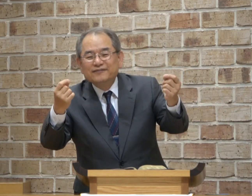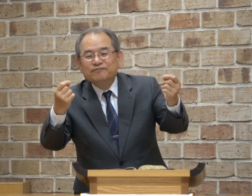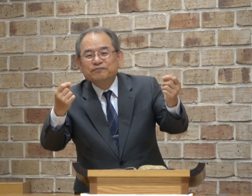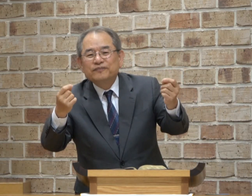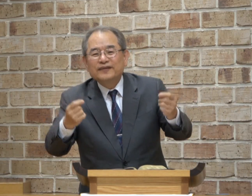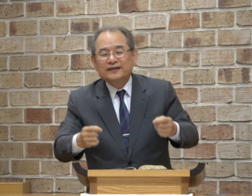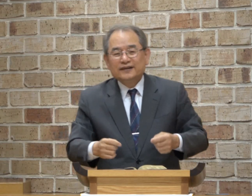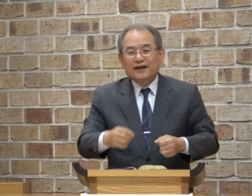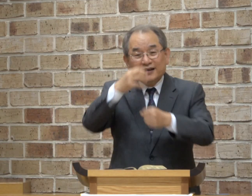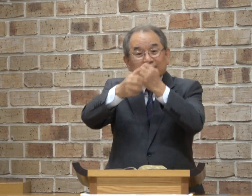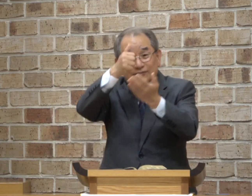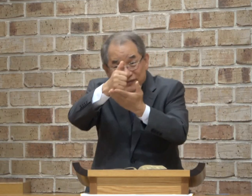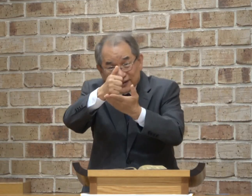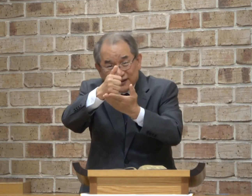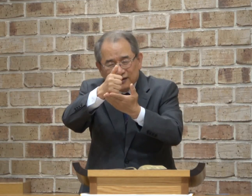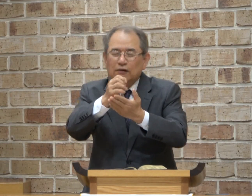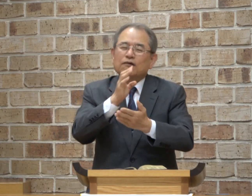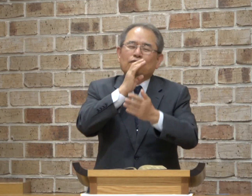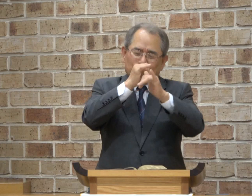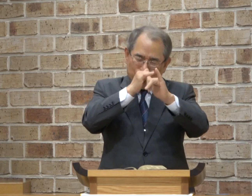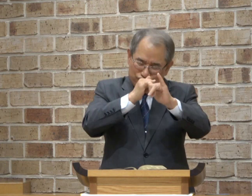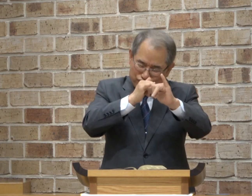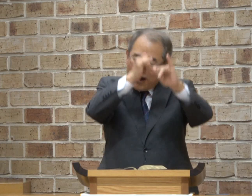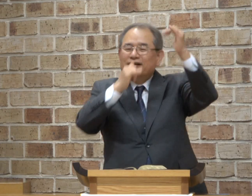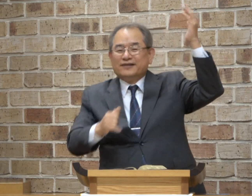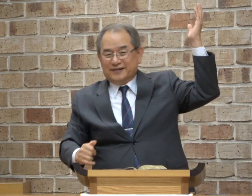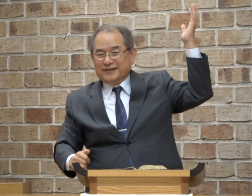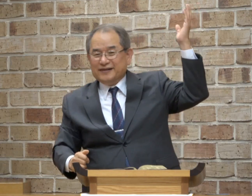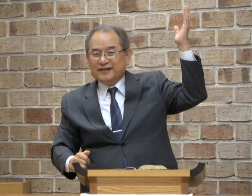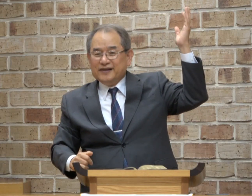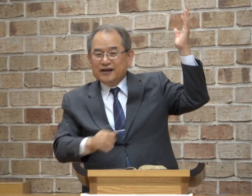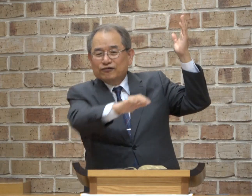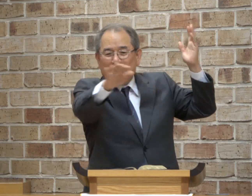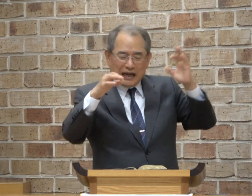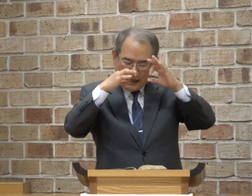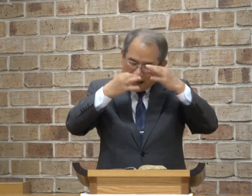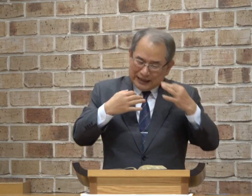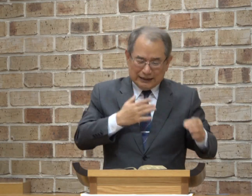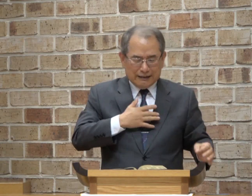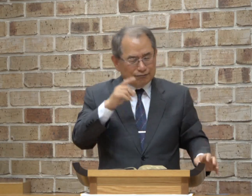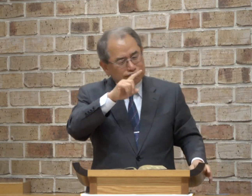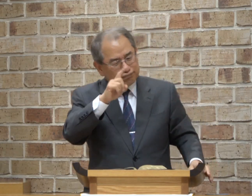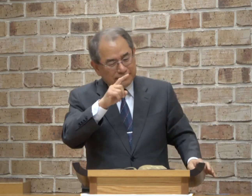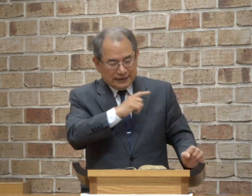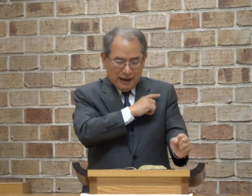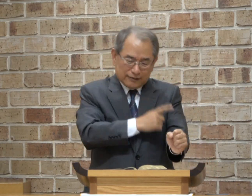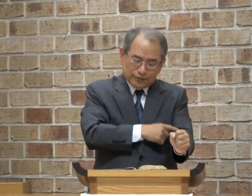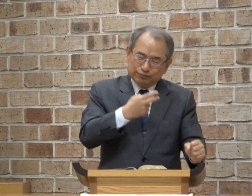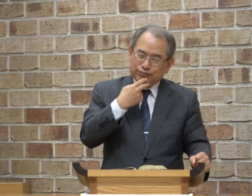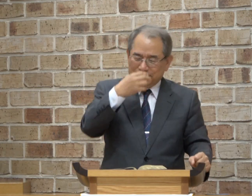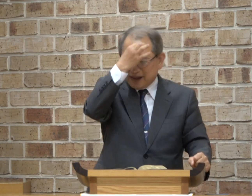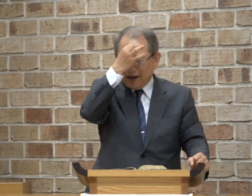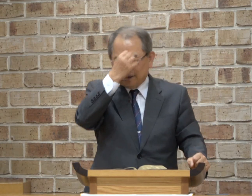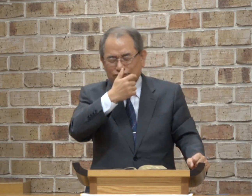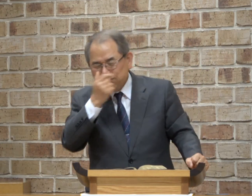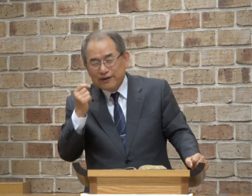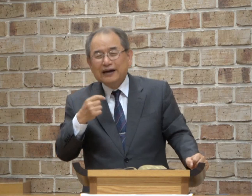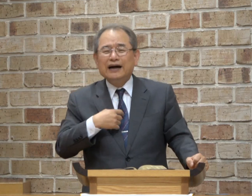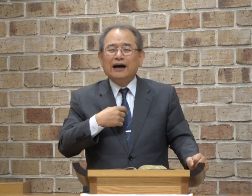하나님 그 사람이 필요해서 그 유명한 사람으로 만들었습니다. 그럼 내 자신을 돌아보면서 나는 재능도